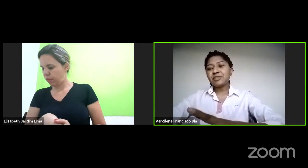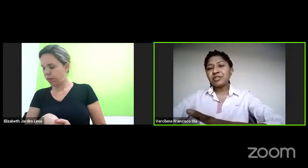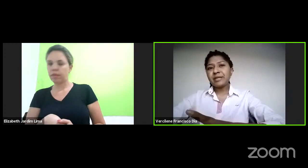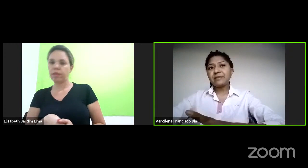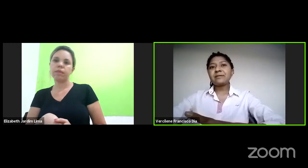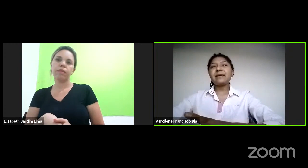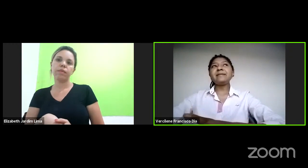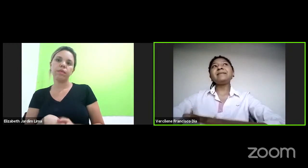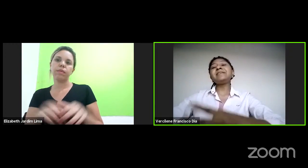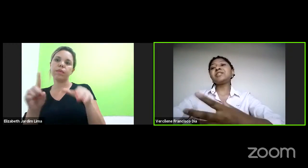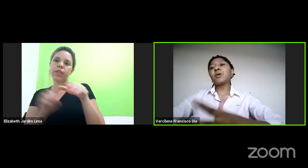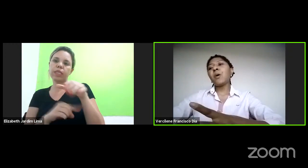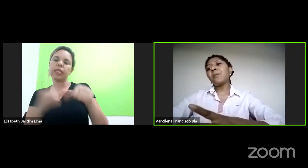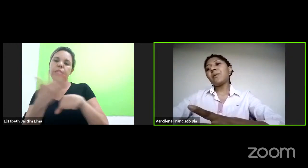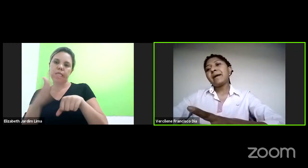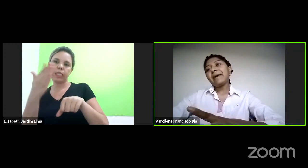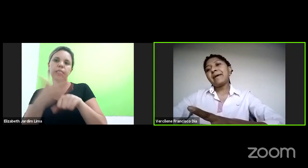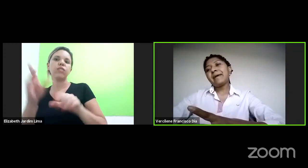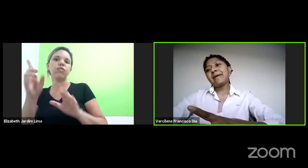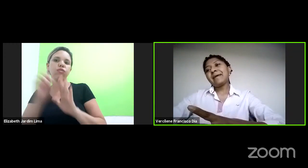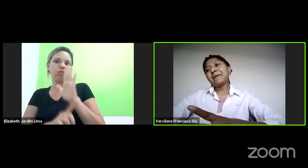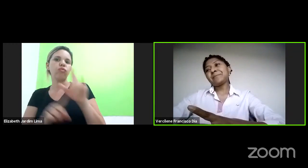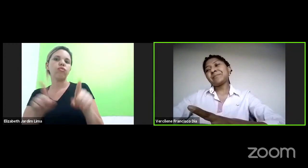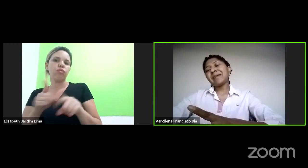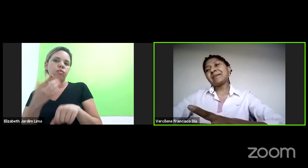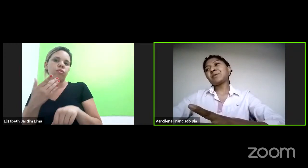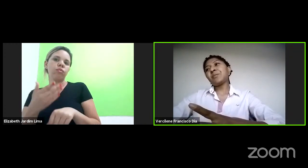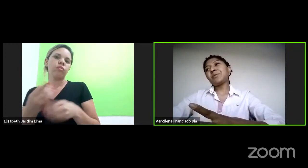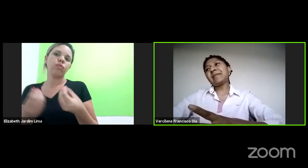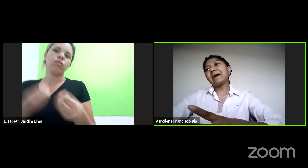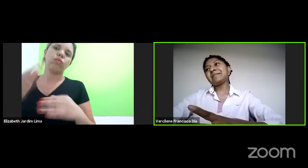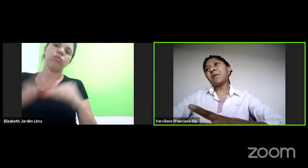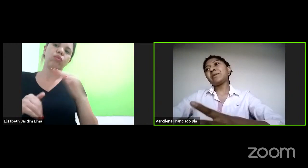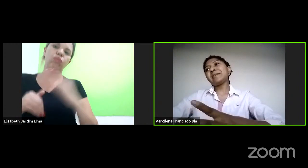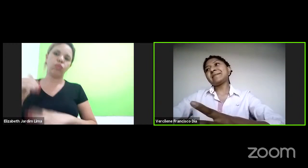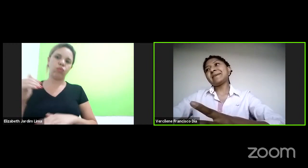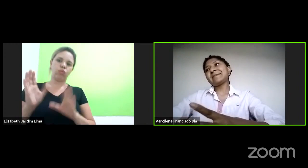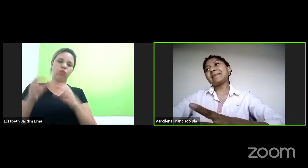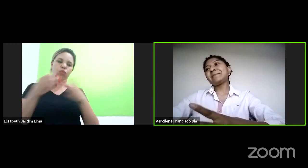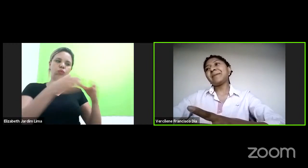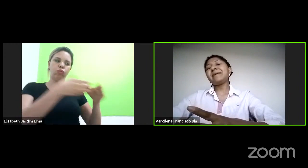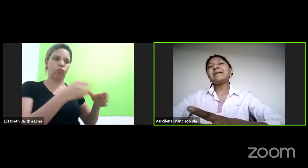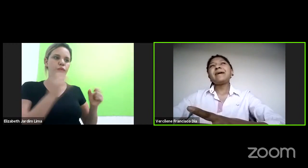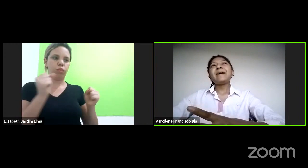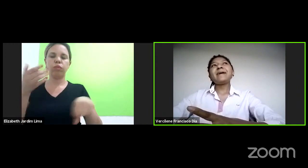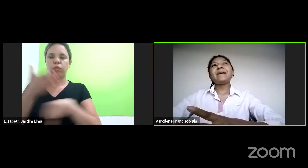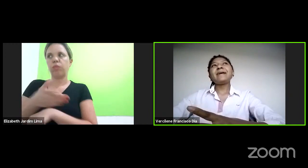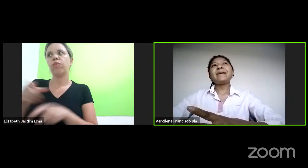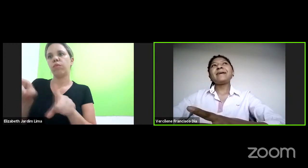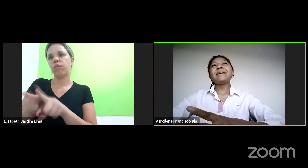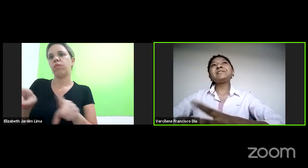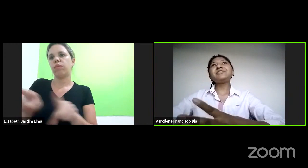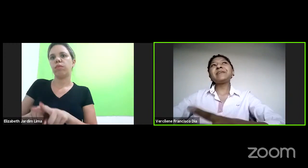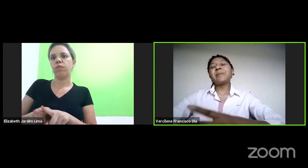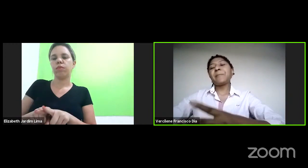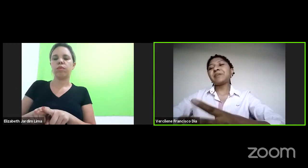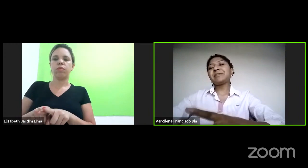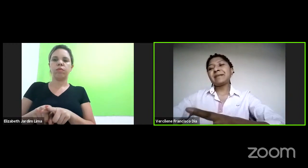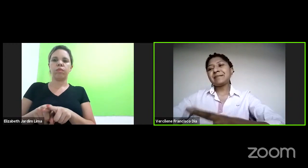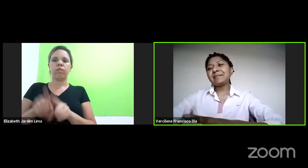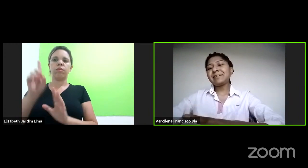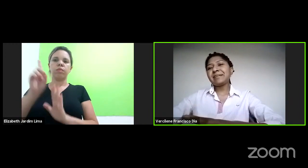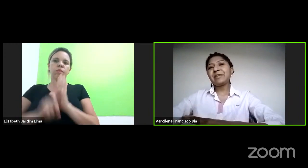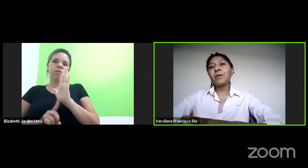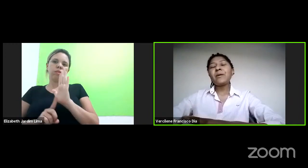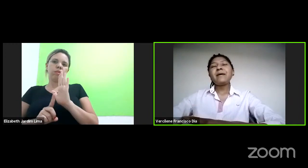nas clínicas de direitos, né, e de como essas comunidades podem acessar também esse direito a partir